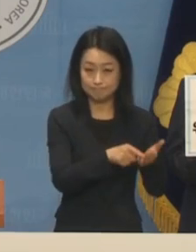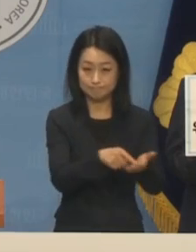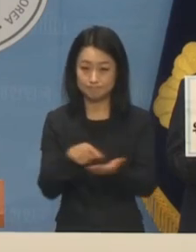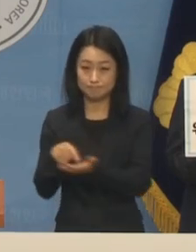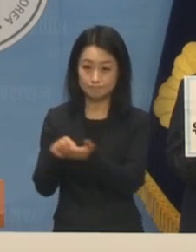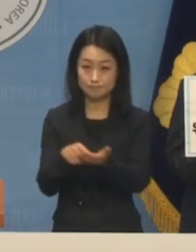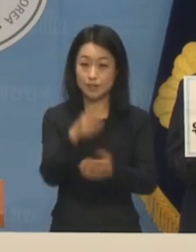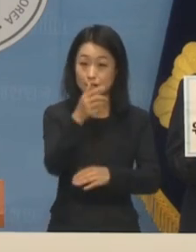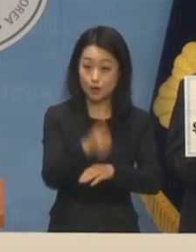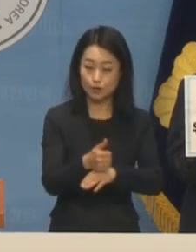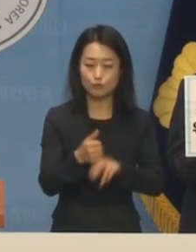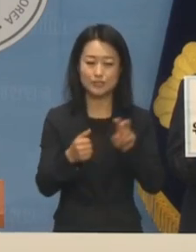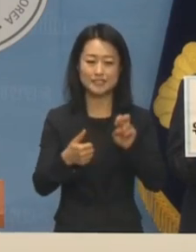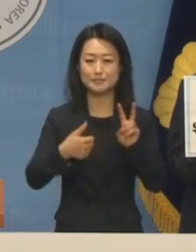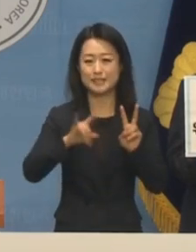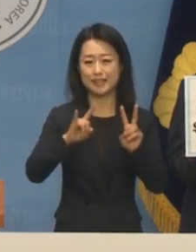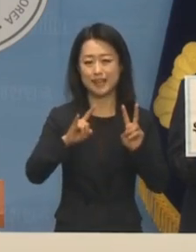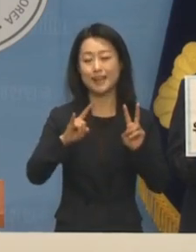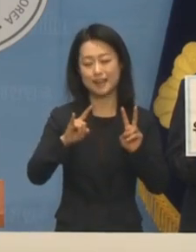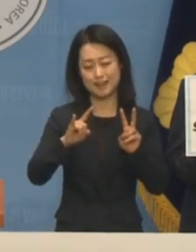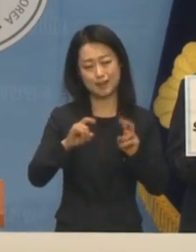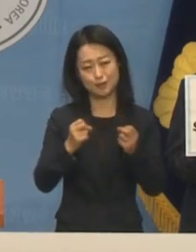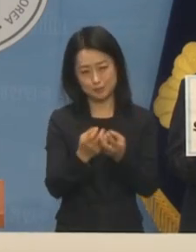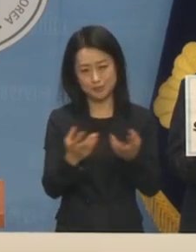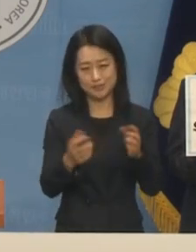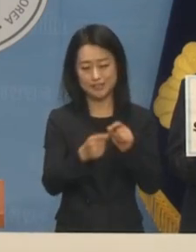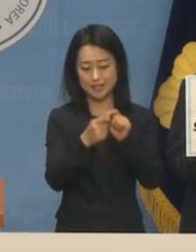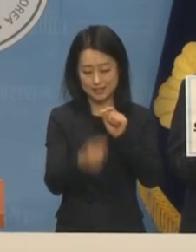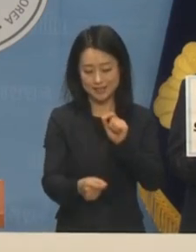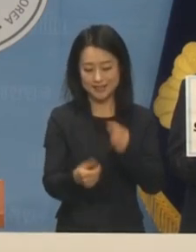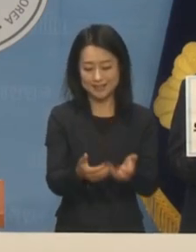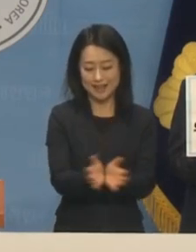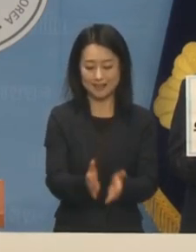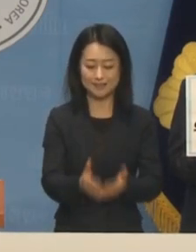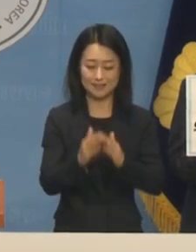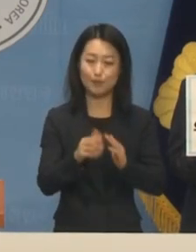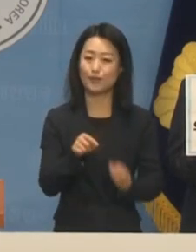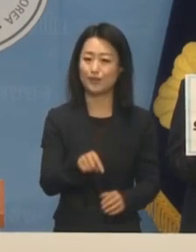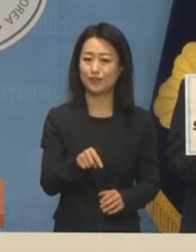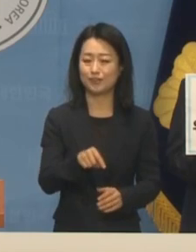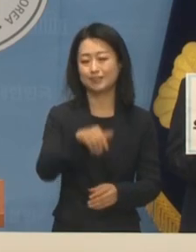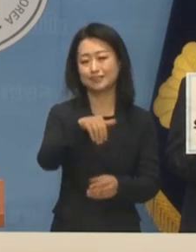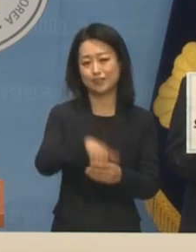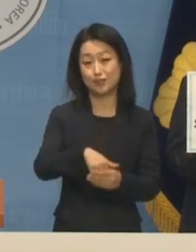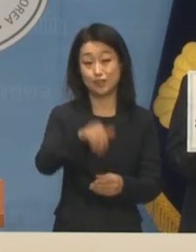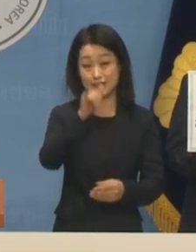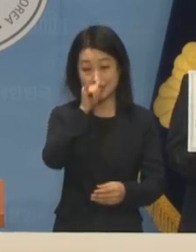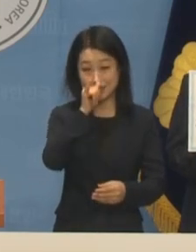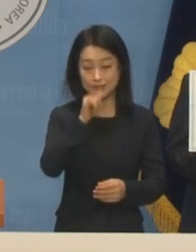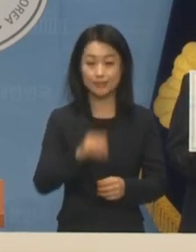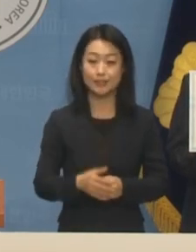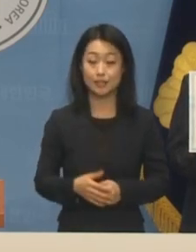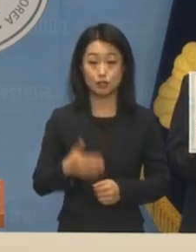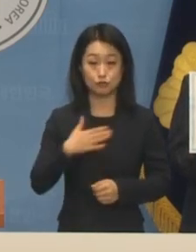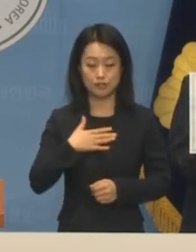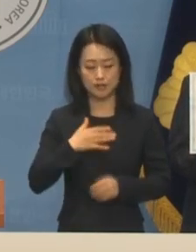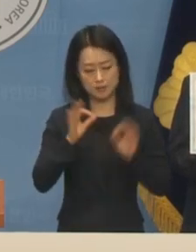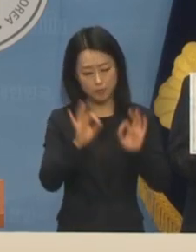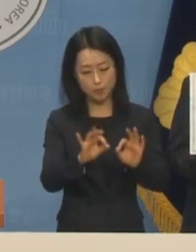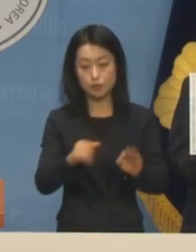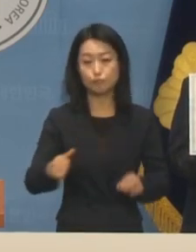또 22대 선거에서도 위성정당으로 선거를 치를 수밖에 없었습니다. 이러한 모습에 경실련이 많이